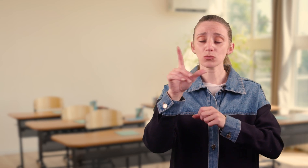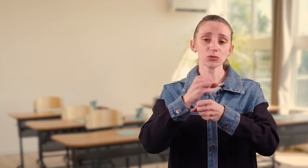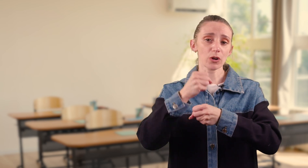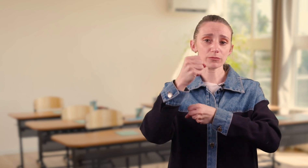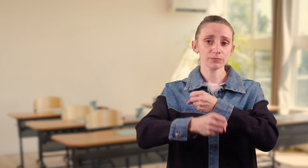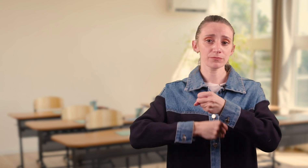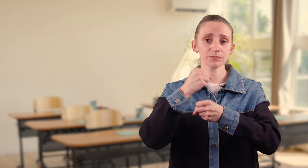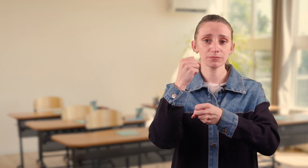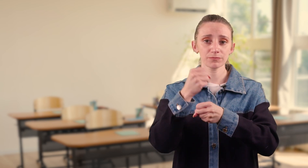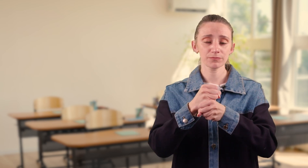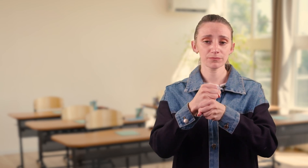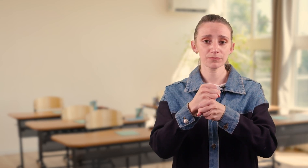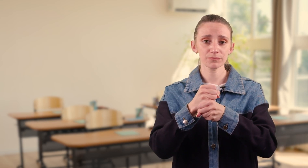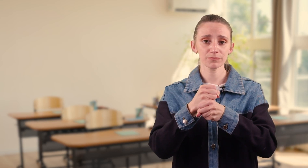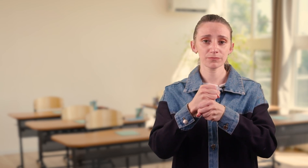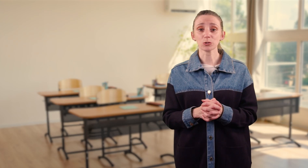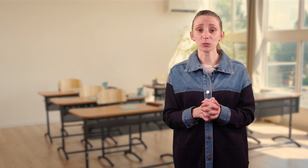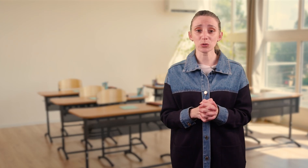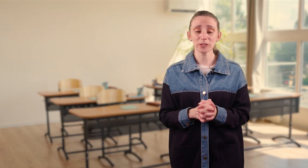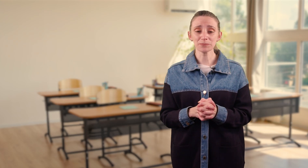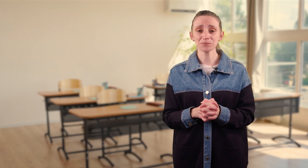92 ans. Je poursuis.